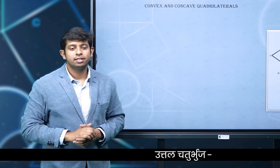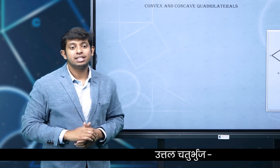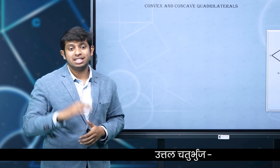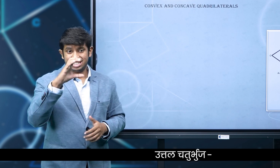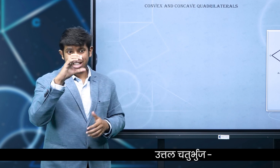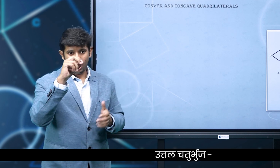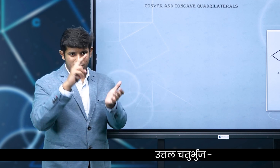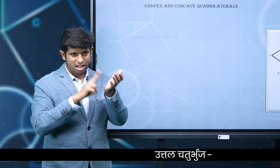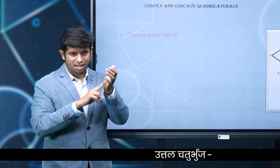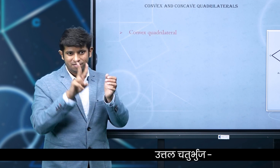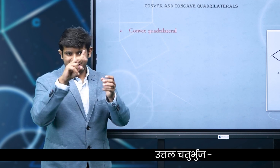उत्तल चतुर्भुज